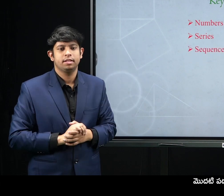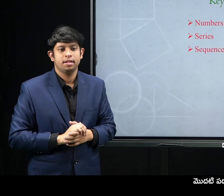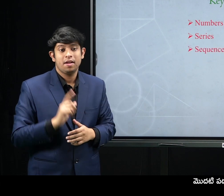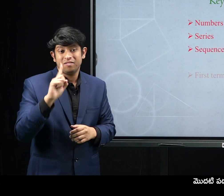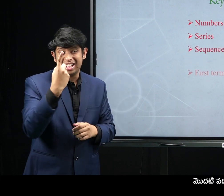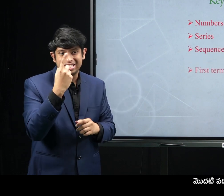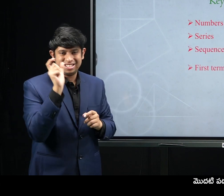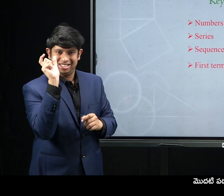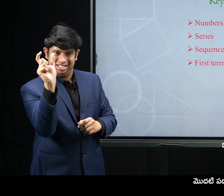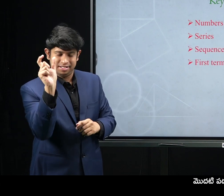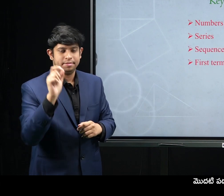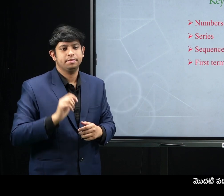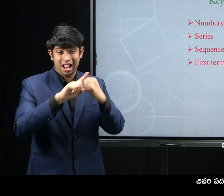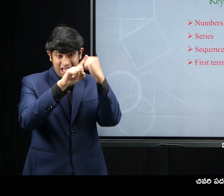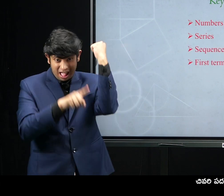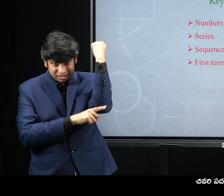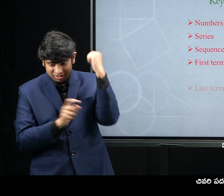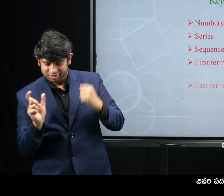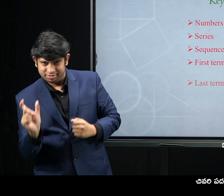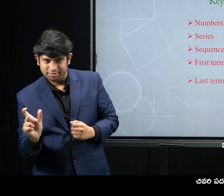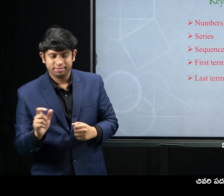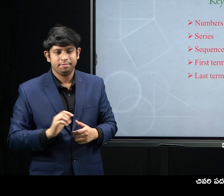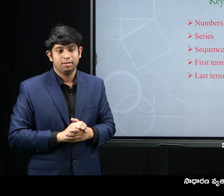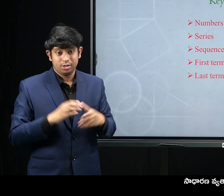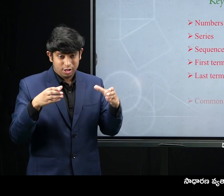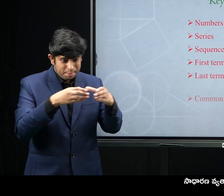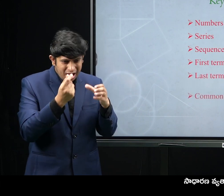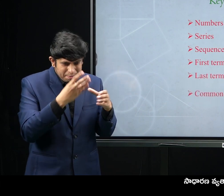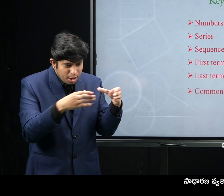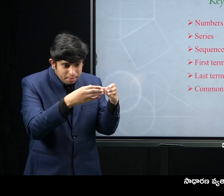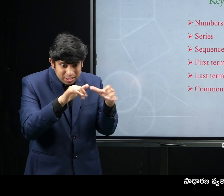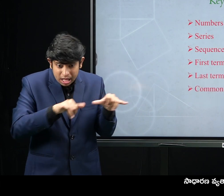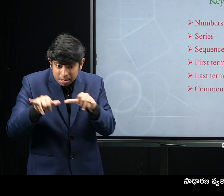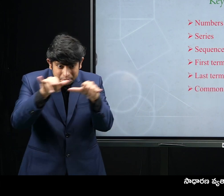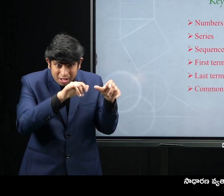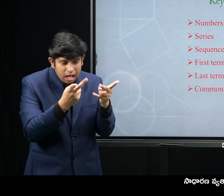మొదటి పదం, చివరి పదం, సాధారణ వ్యత్యాసం,